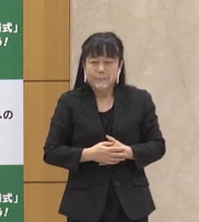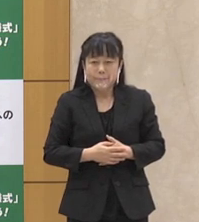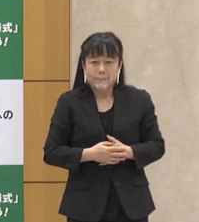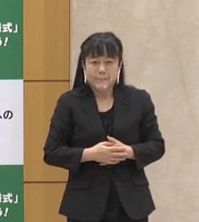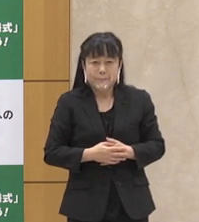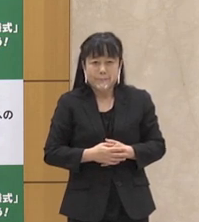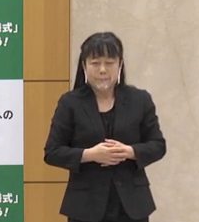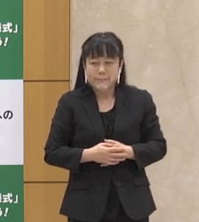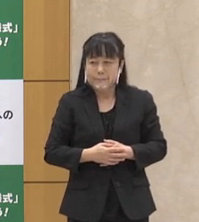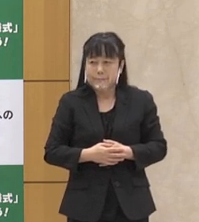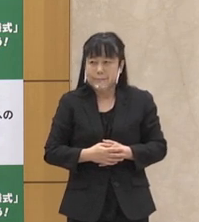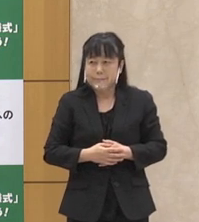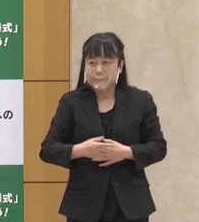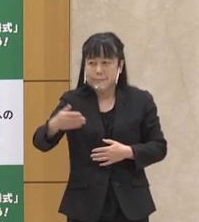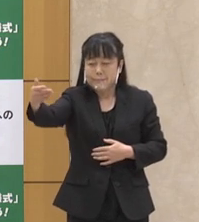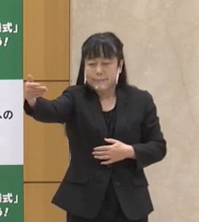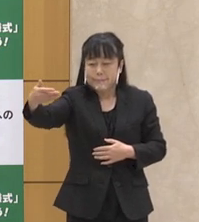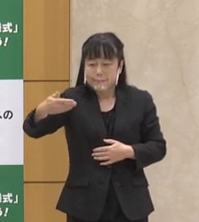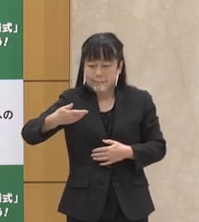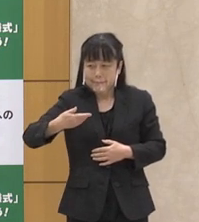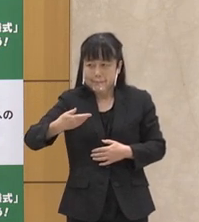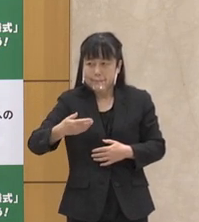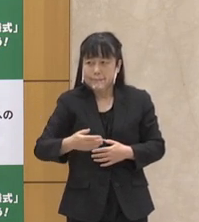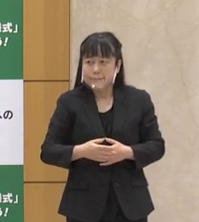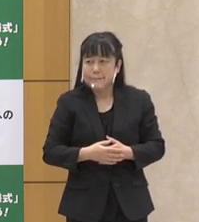他にどうぞ。